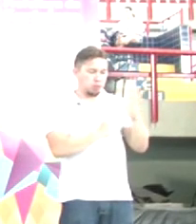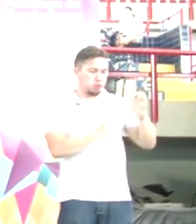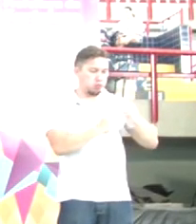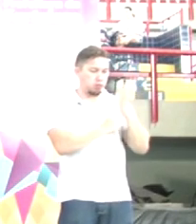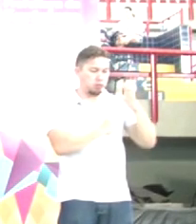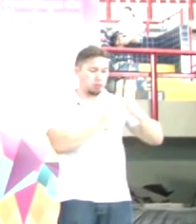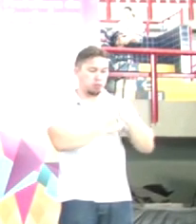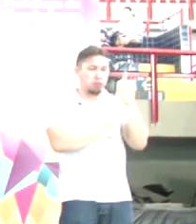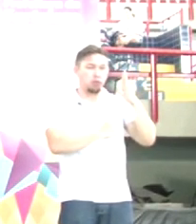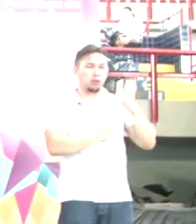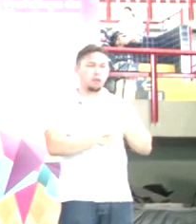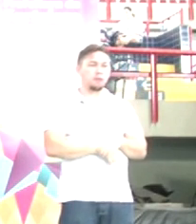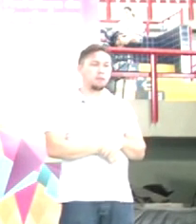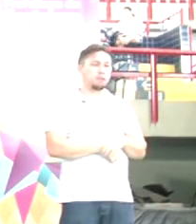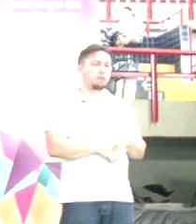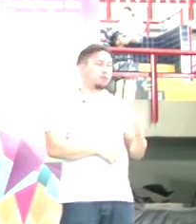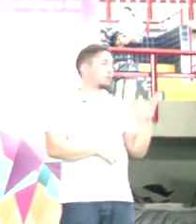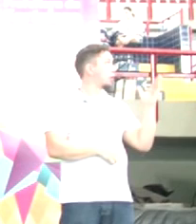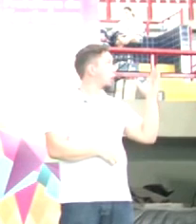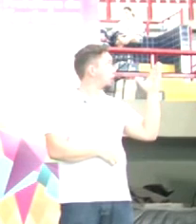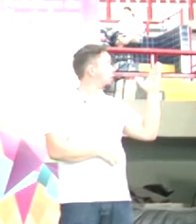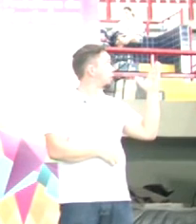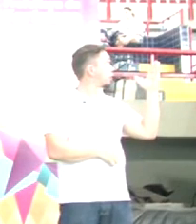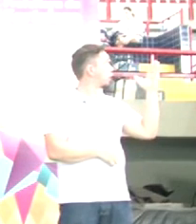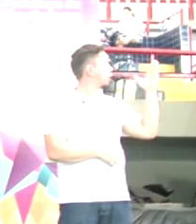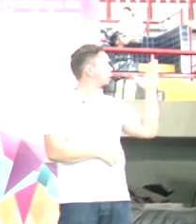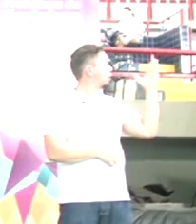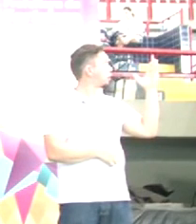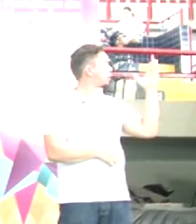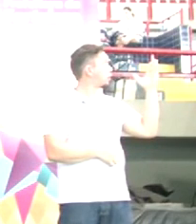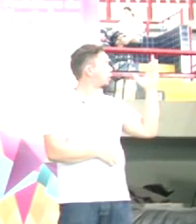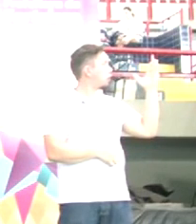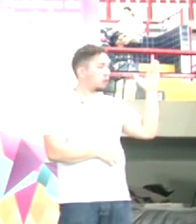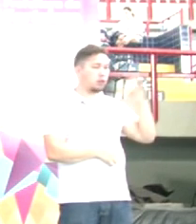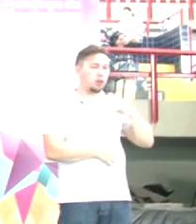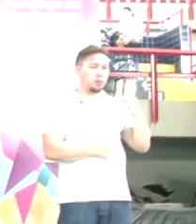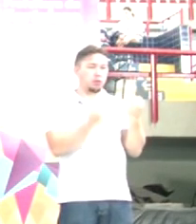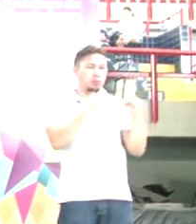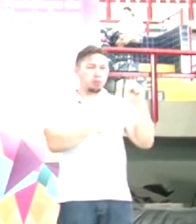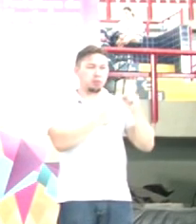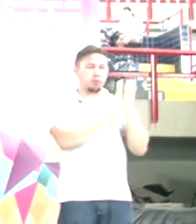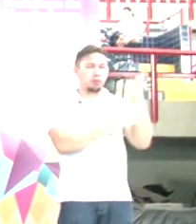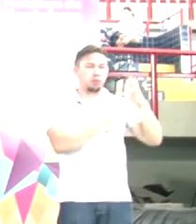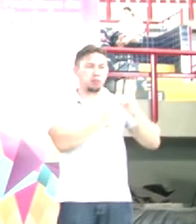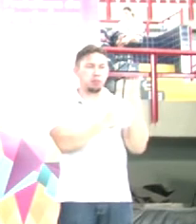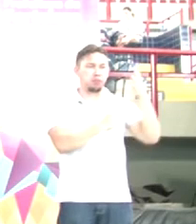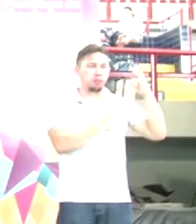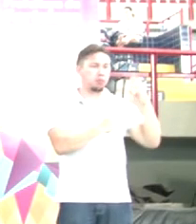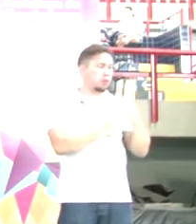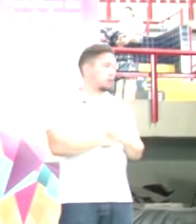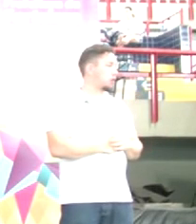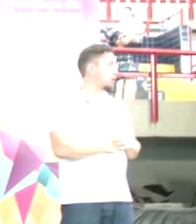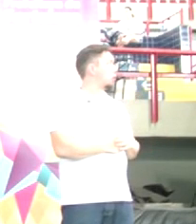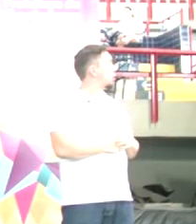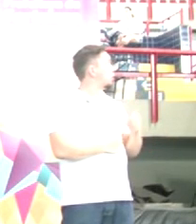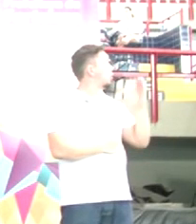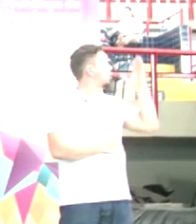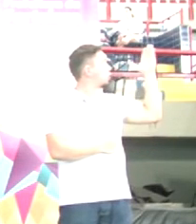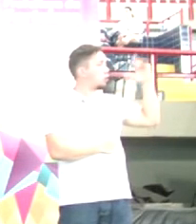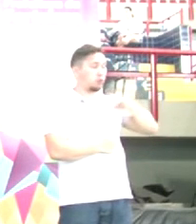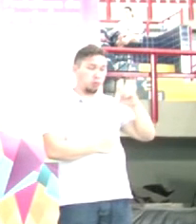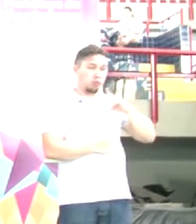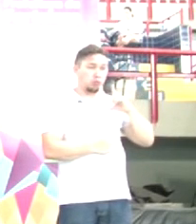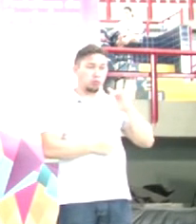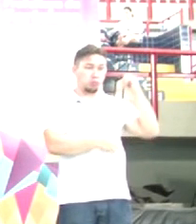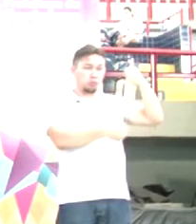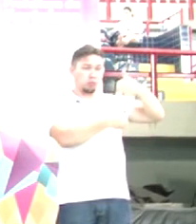o seguinte, ó. Eu vou promover um processo de queima. Aí observa, ó. O meu